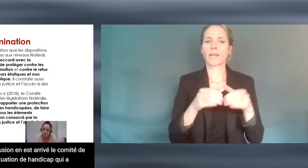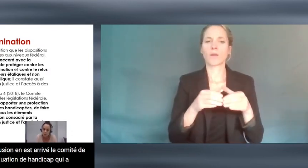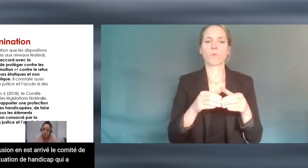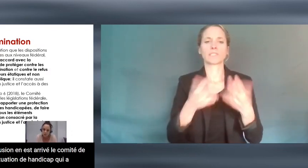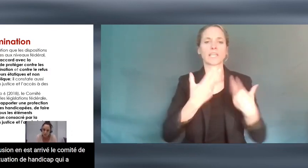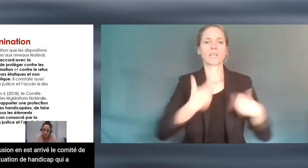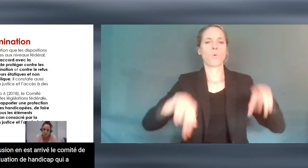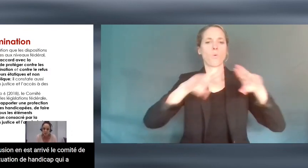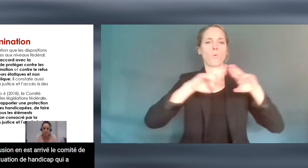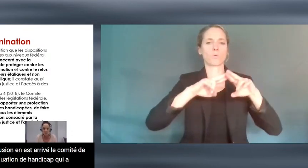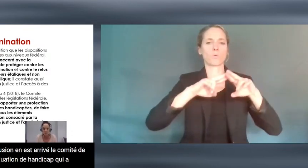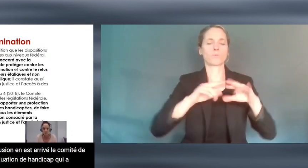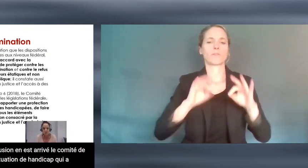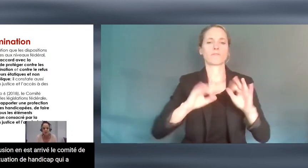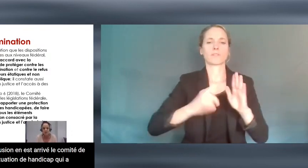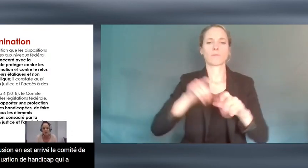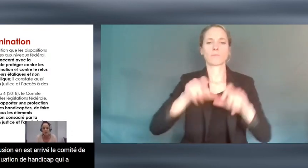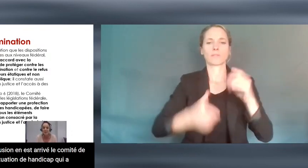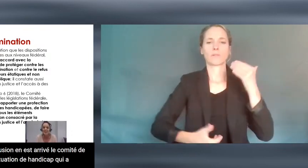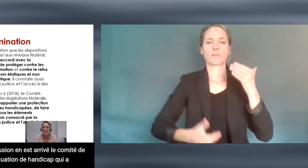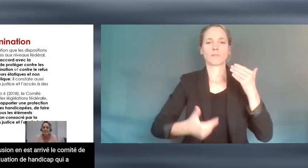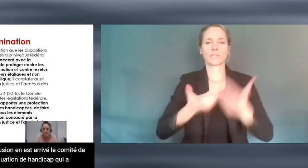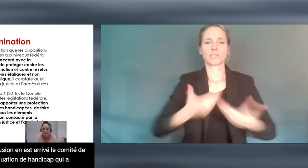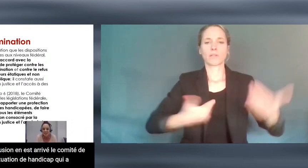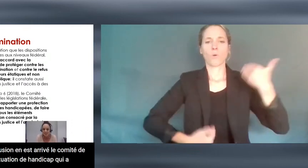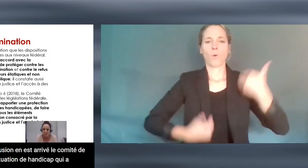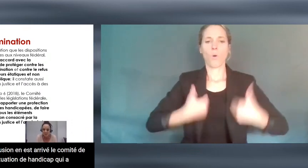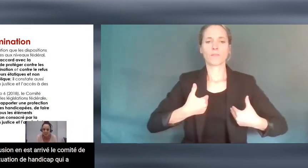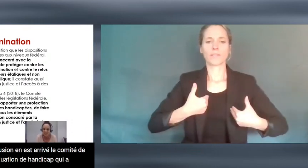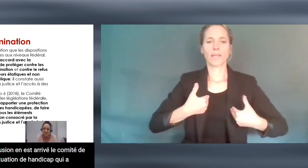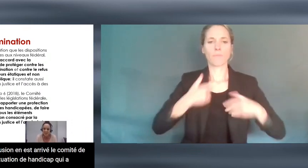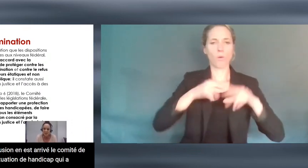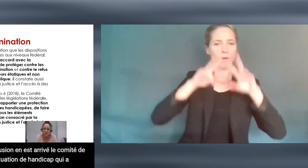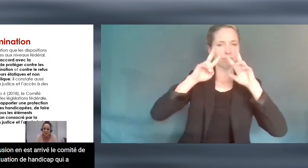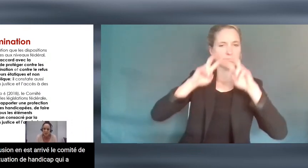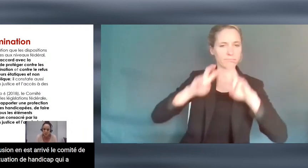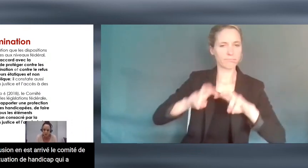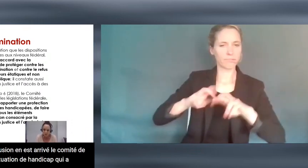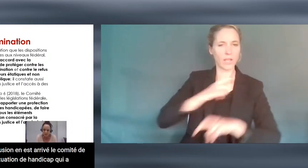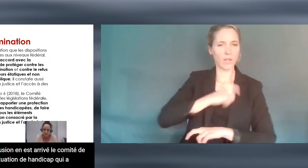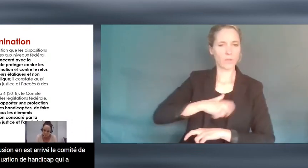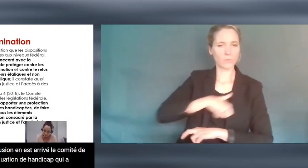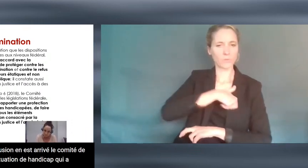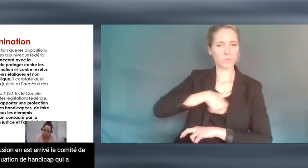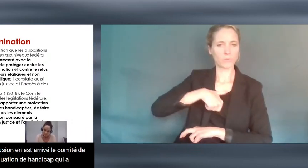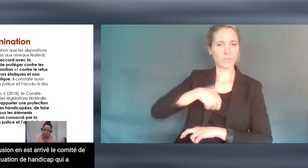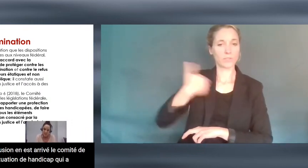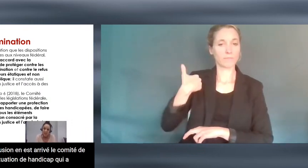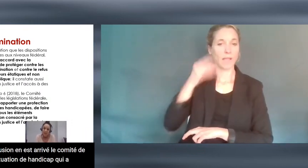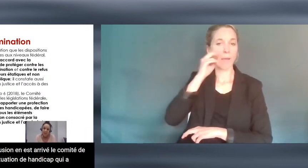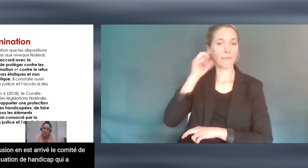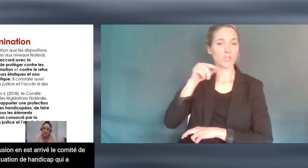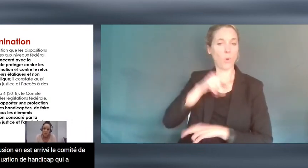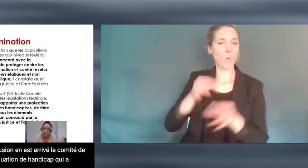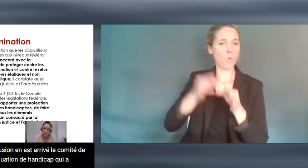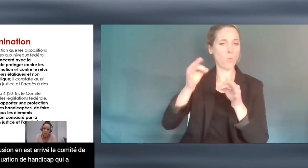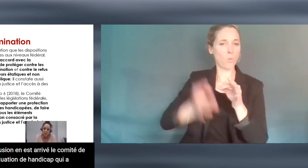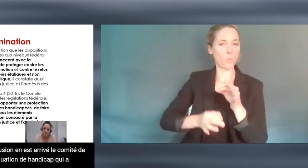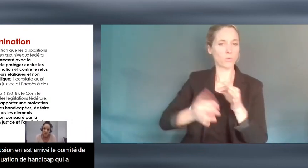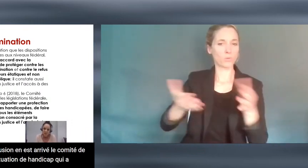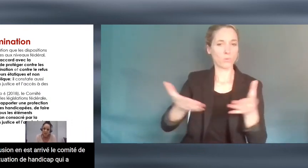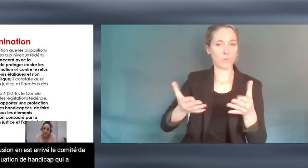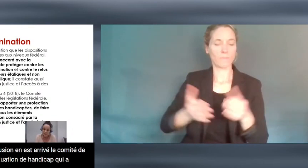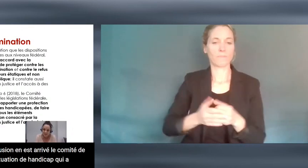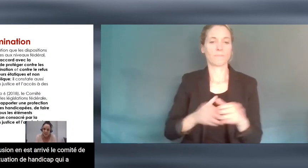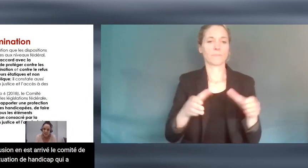relatif aux droits des personnes en situation de handicap qui a examiné la Suisse ce printemps. Et ce